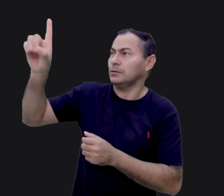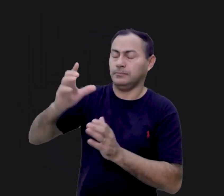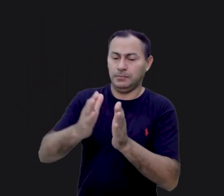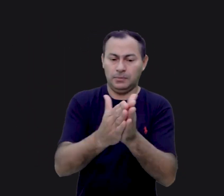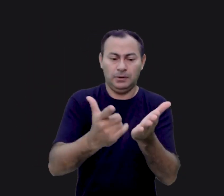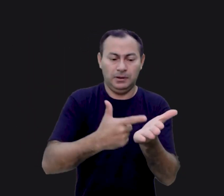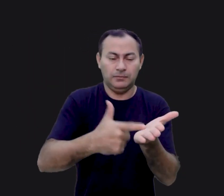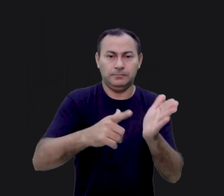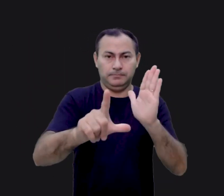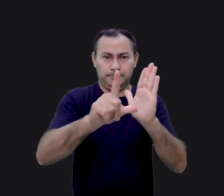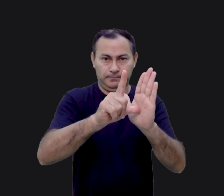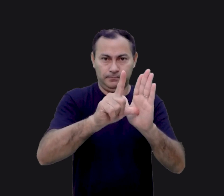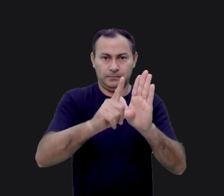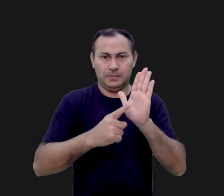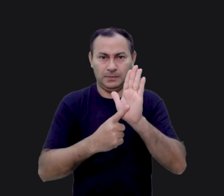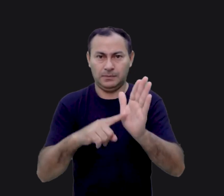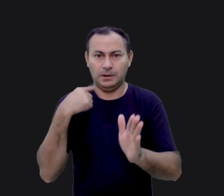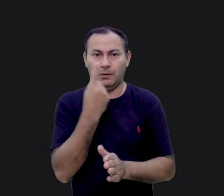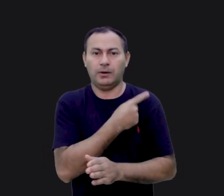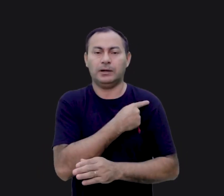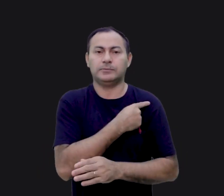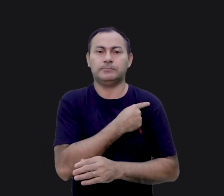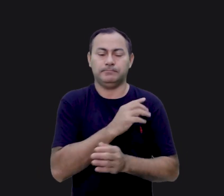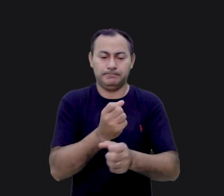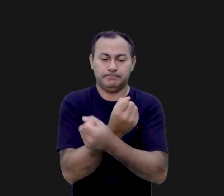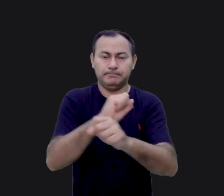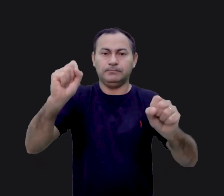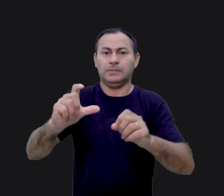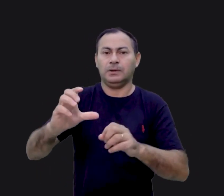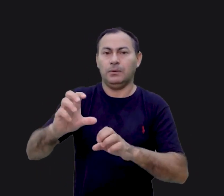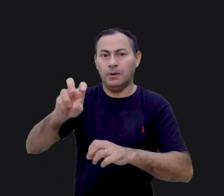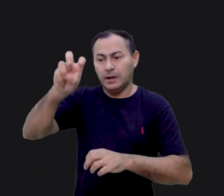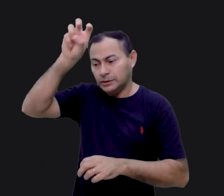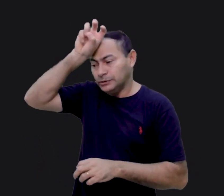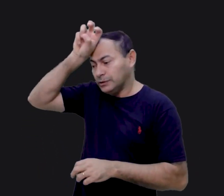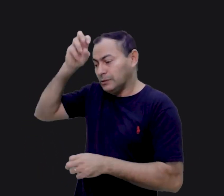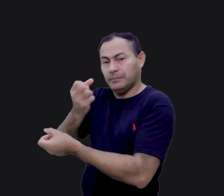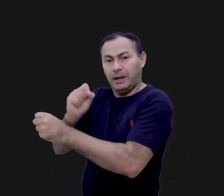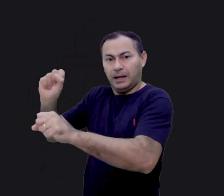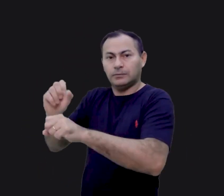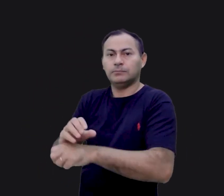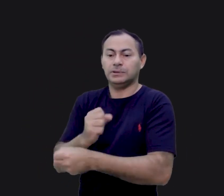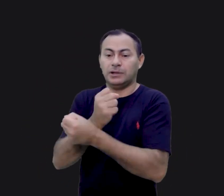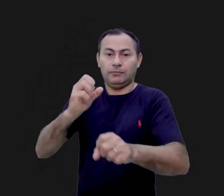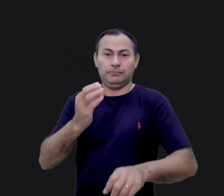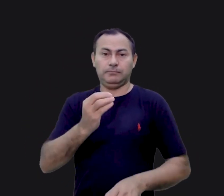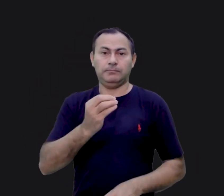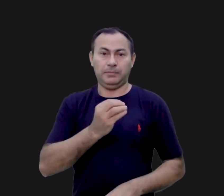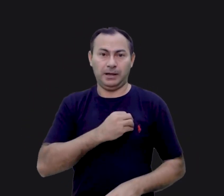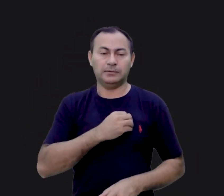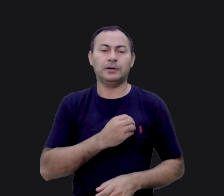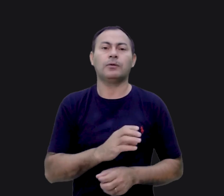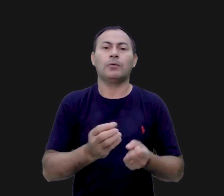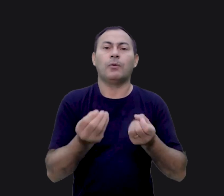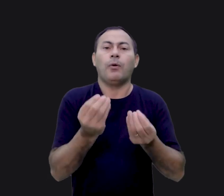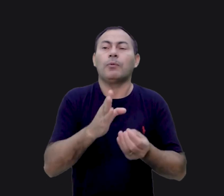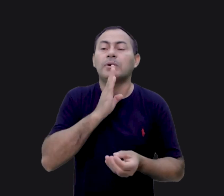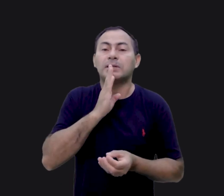o livro de Levítico revela nós que foram libertos no Egito como conhecer e adorar